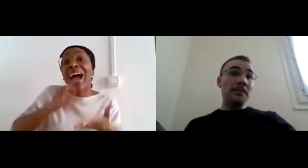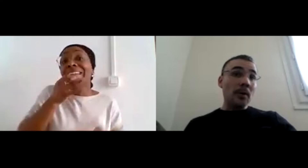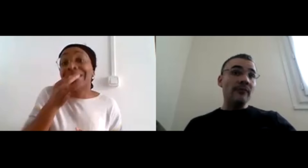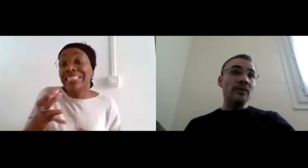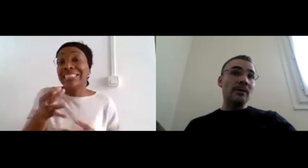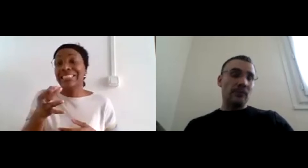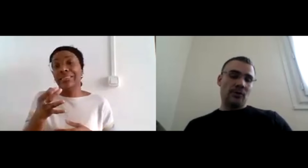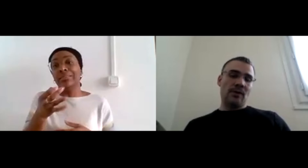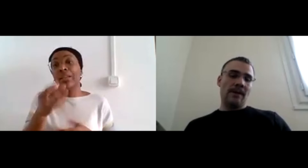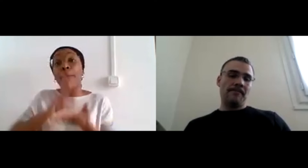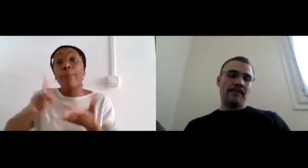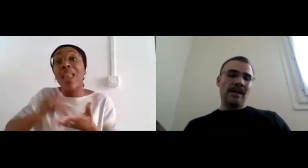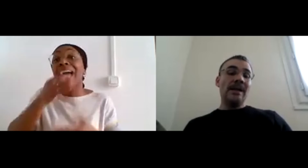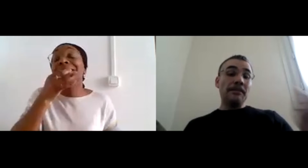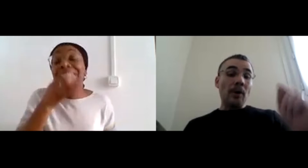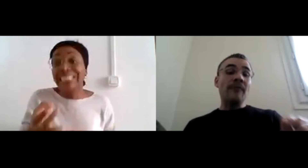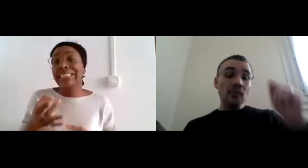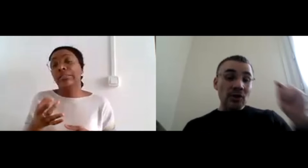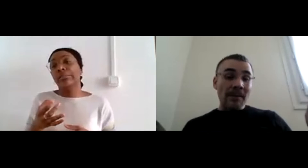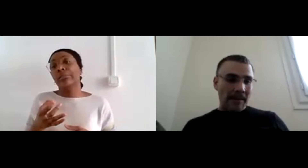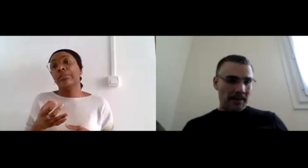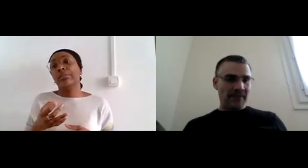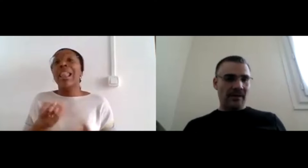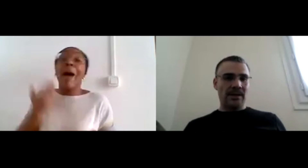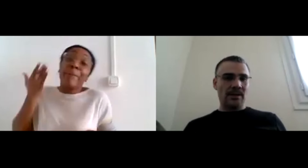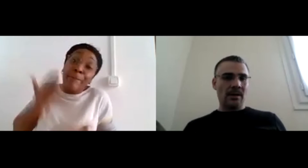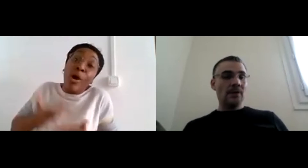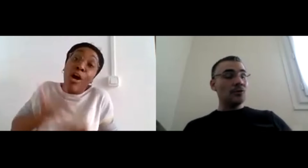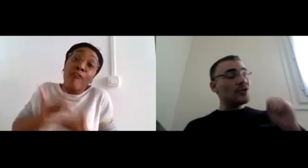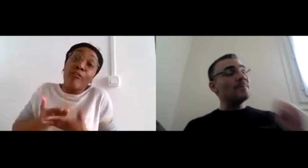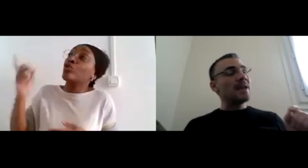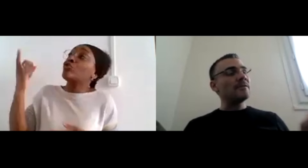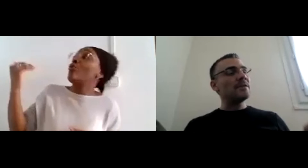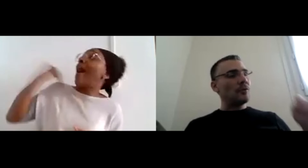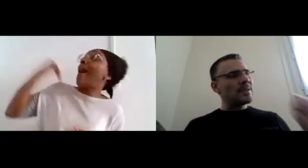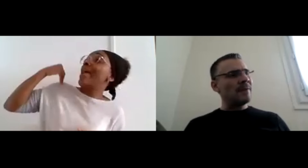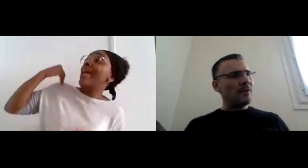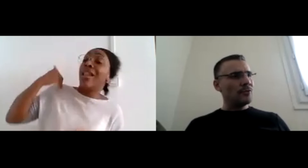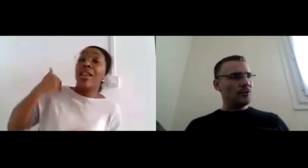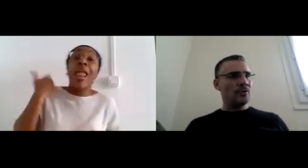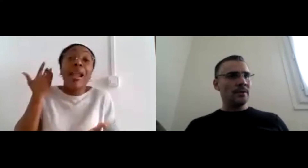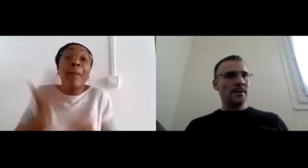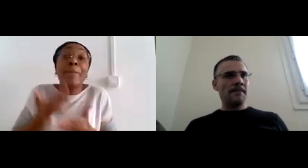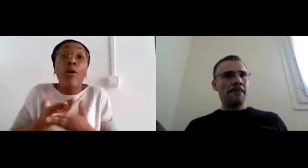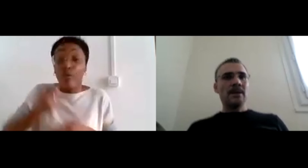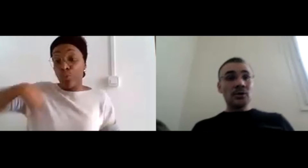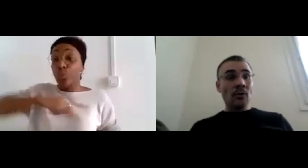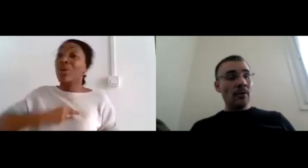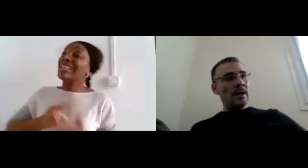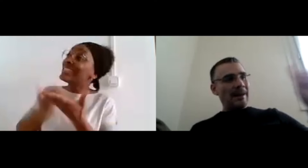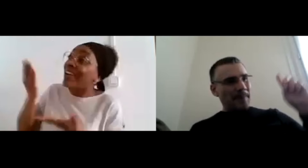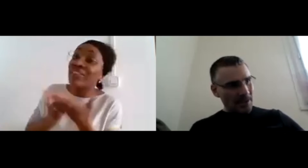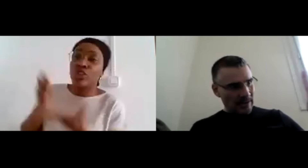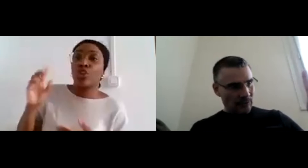Les preuves de mon apostolat, les preuves que nous sommes appelés, frères et sœurs, que nous sommes serviteurs ou servantes de Dieu,